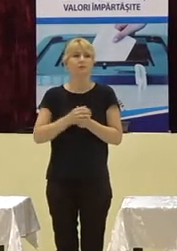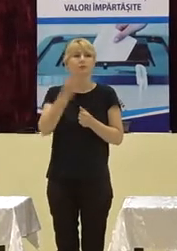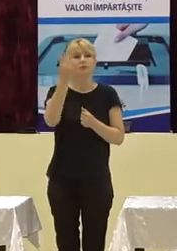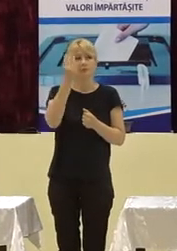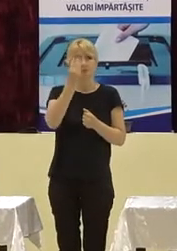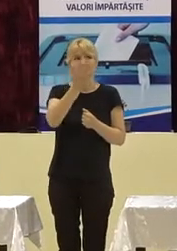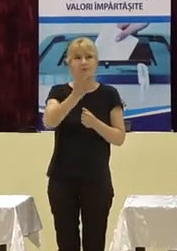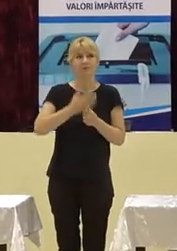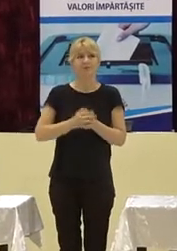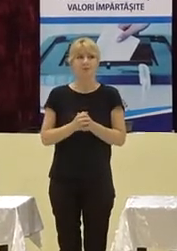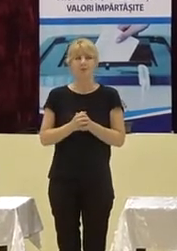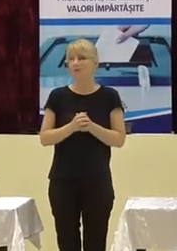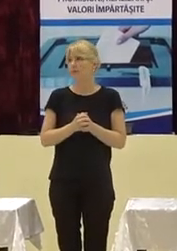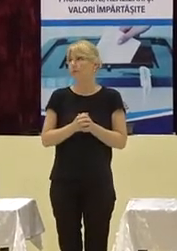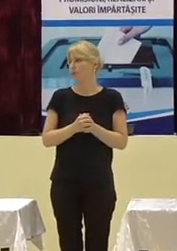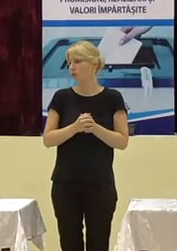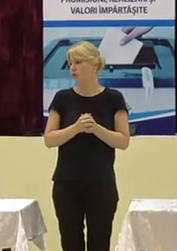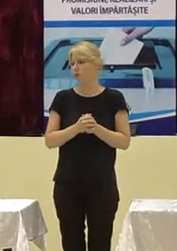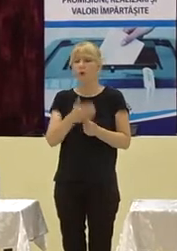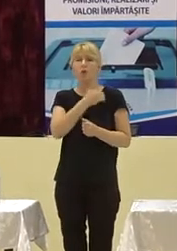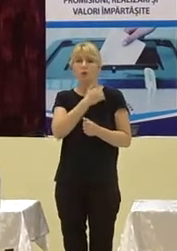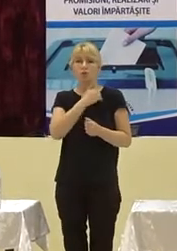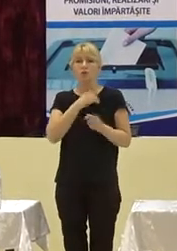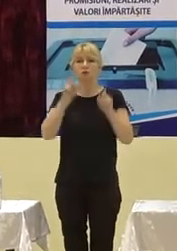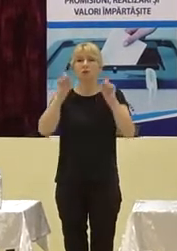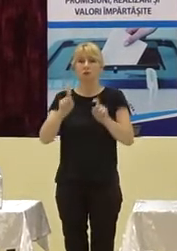Numărul 1. Am să vă rog să luați loc la masa numărul 1.